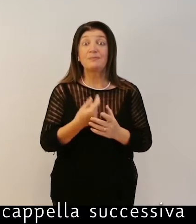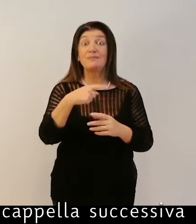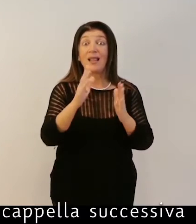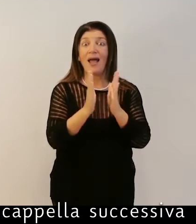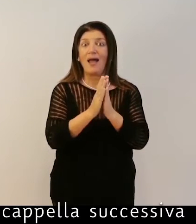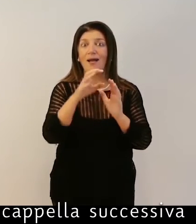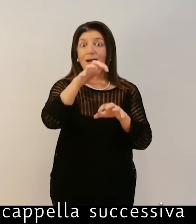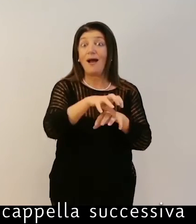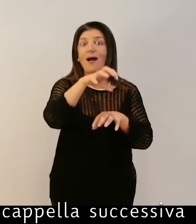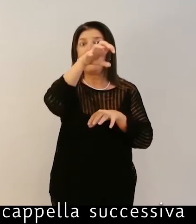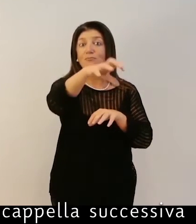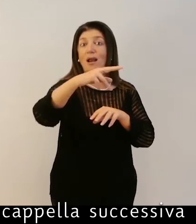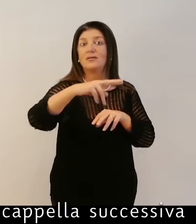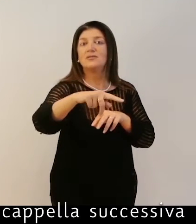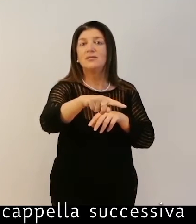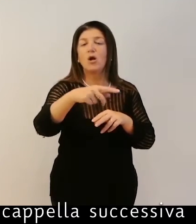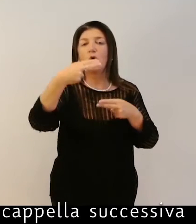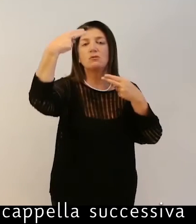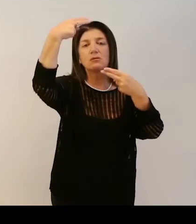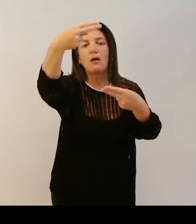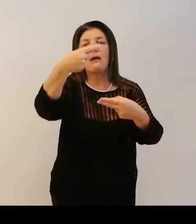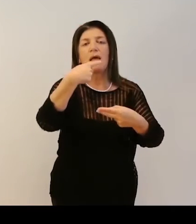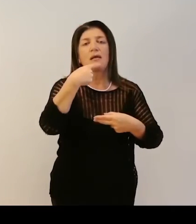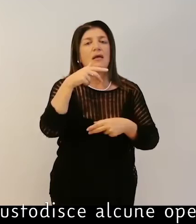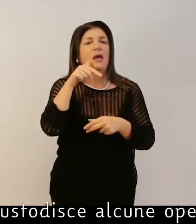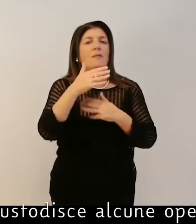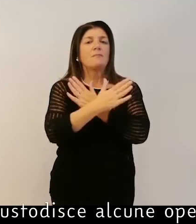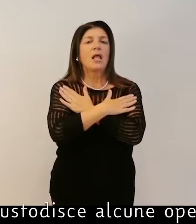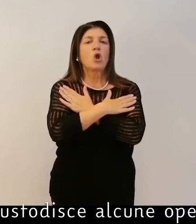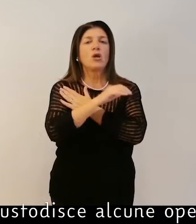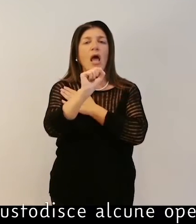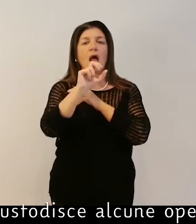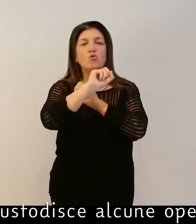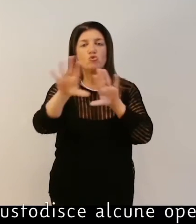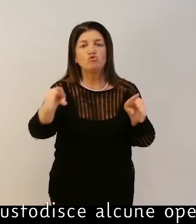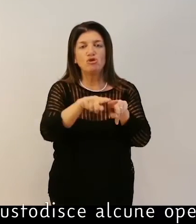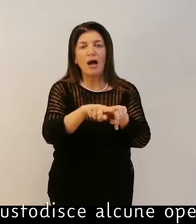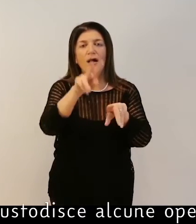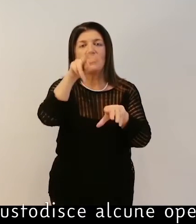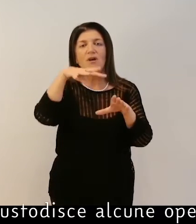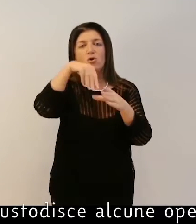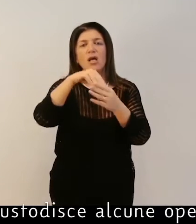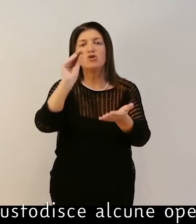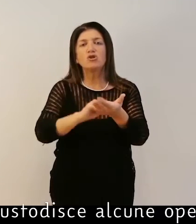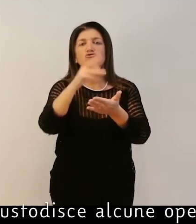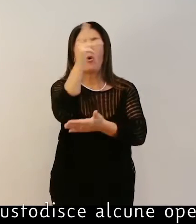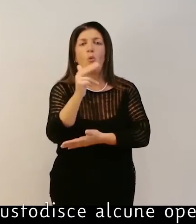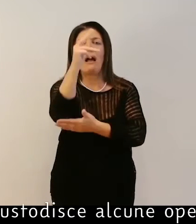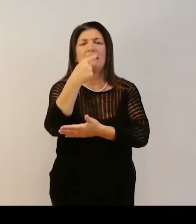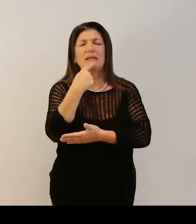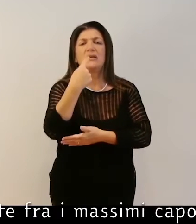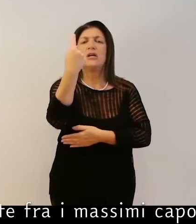La cappella successiva è dedicata all'Annunciata. Essa custodisce alcune opere di Giulio Cesare